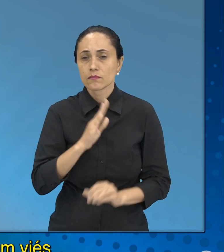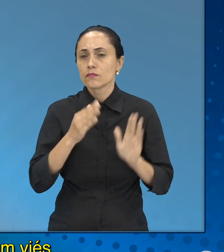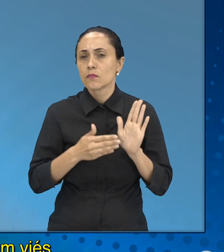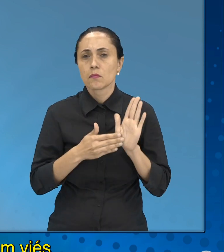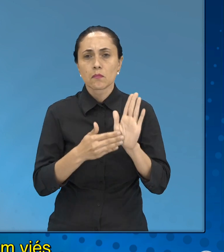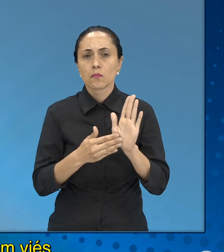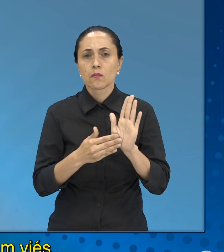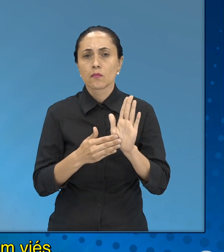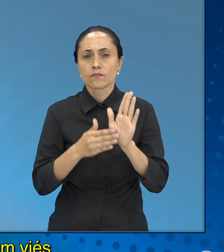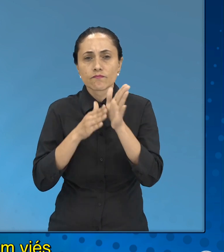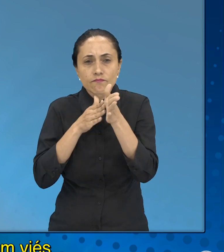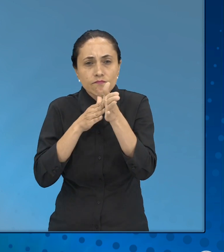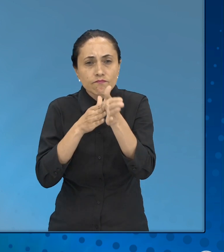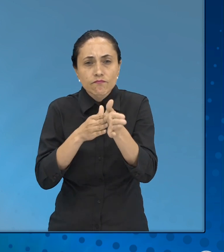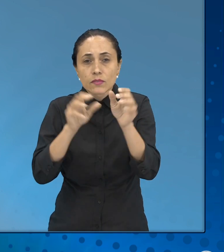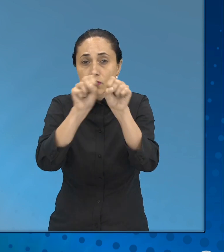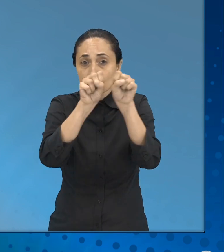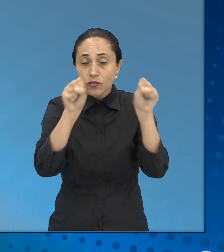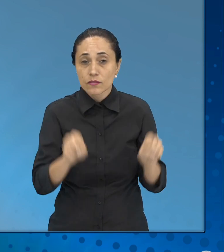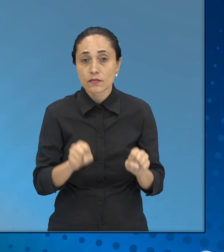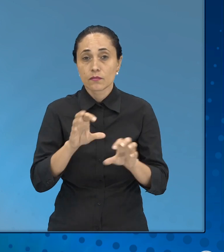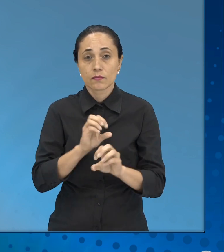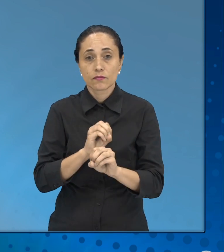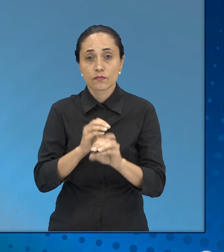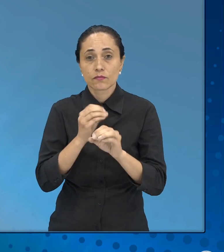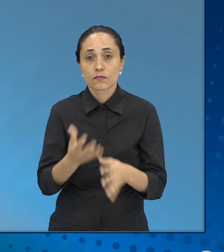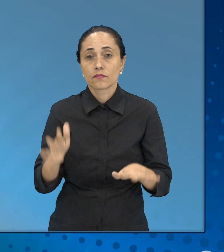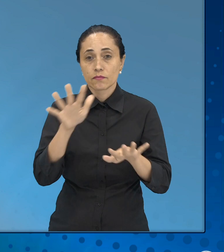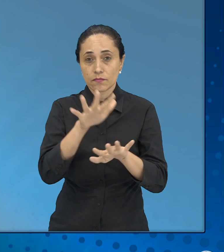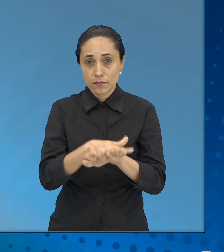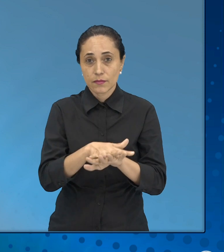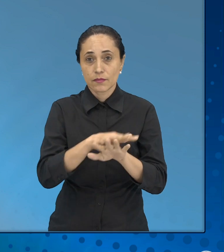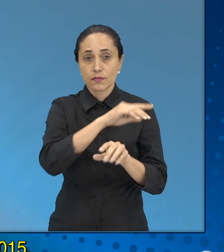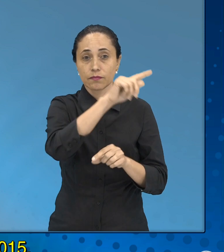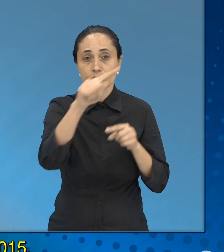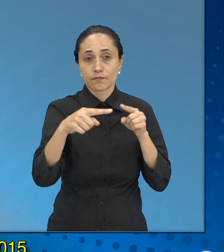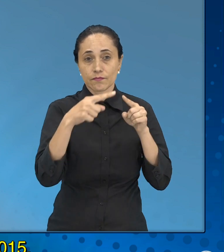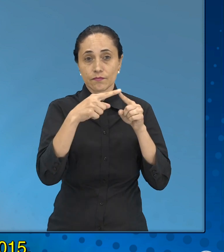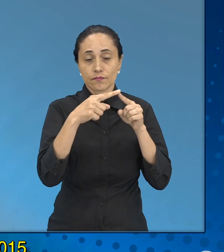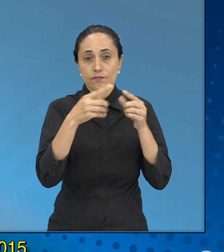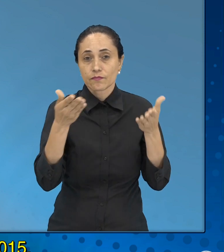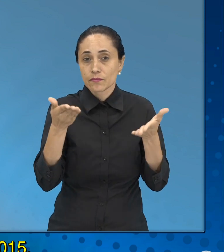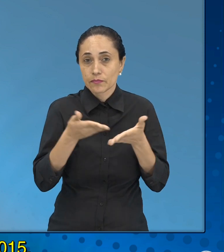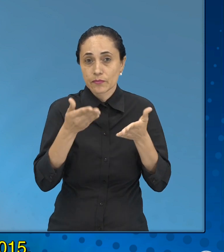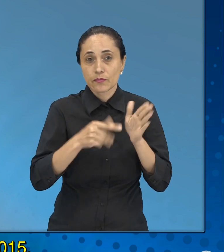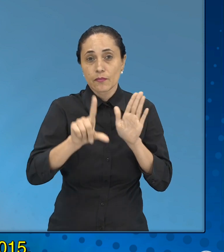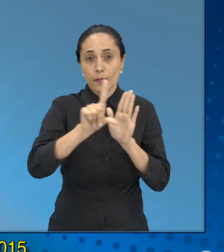viés para a educação inclusiva, conforme a legislação vigente. A Lei